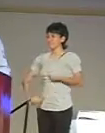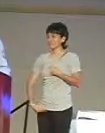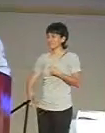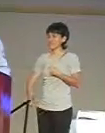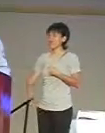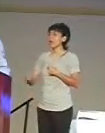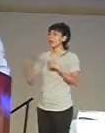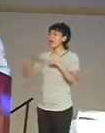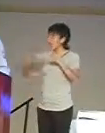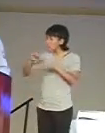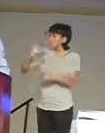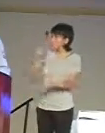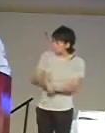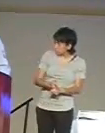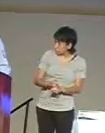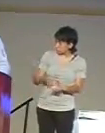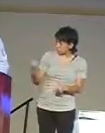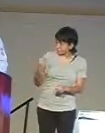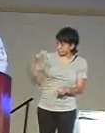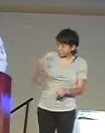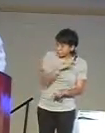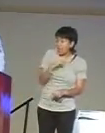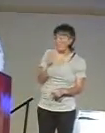y no tratadas.